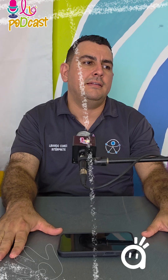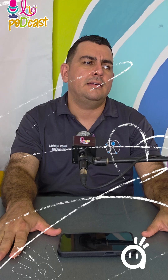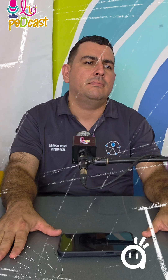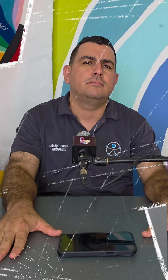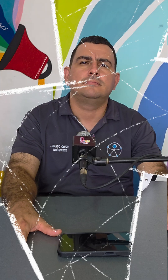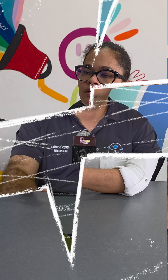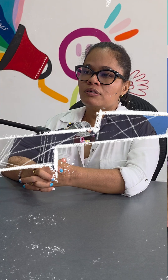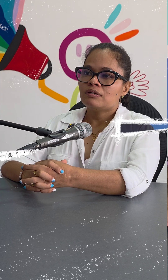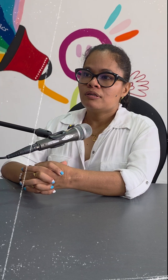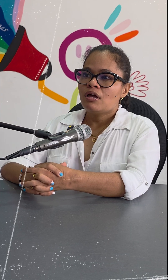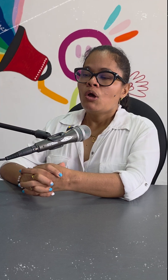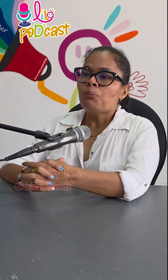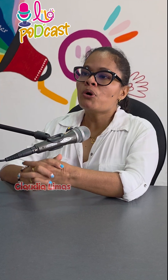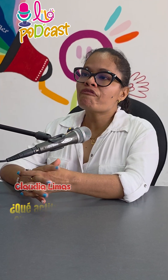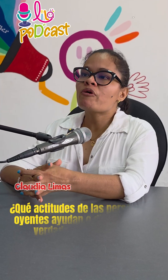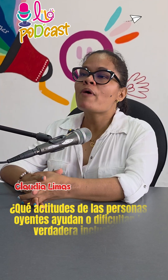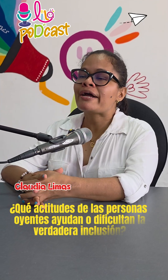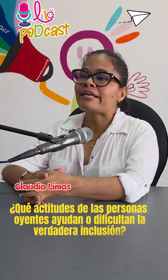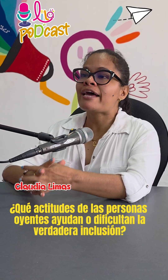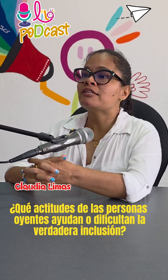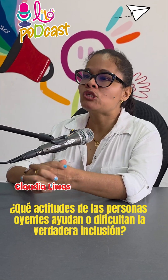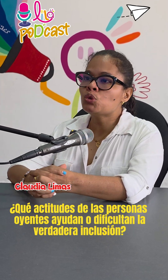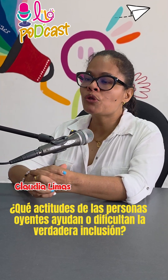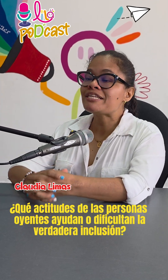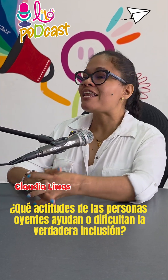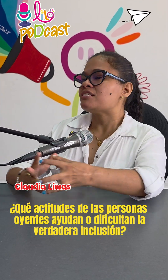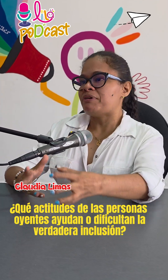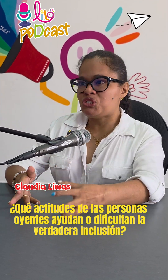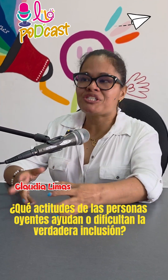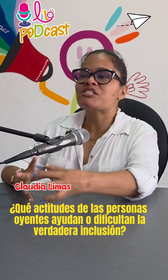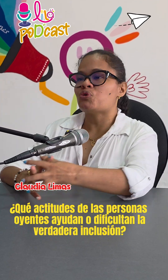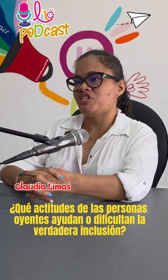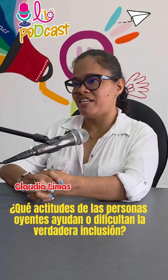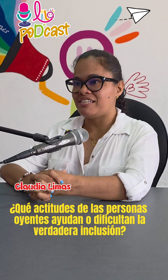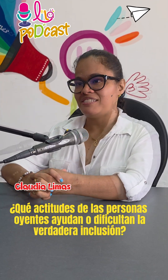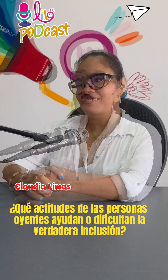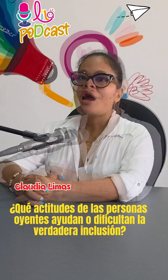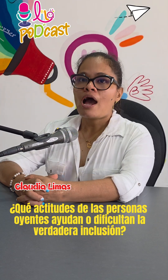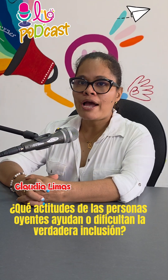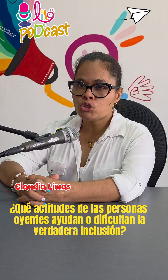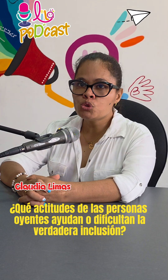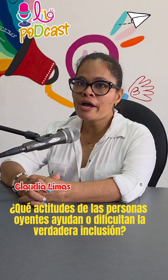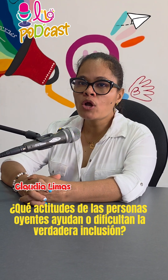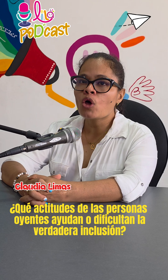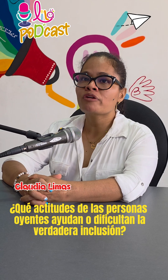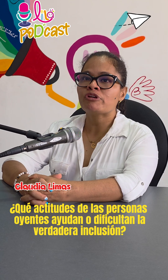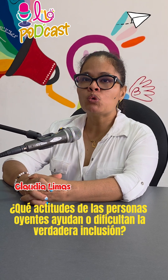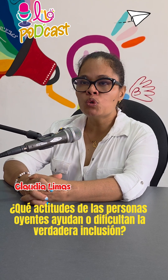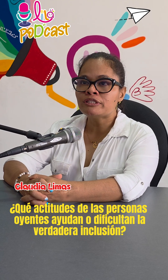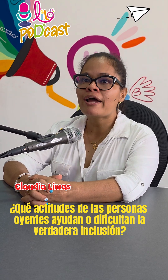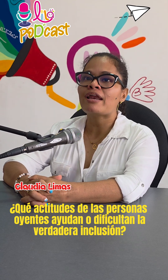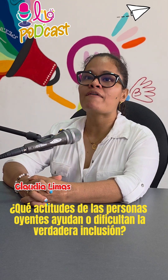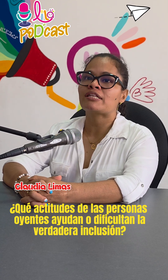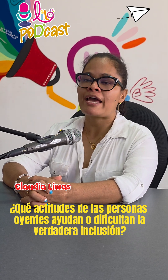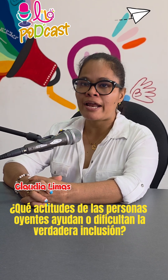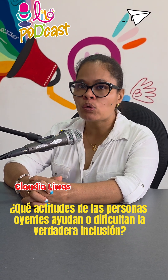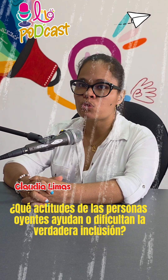accesibilidad. Profe Juan, ¿qué actitudes de las personas oyentes ayudan o dificultan la verdadera